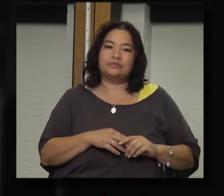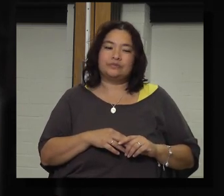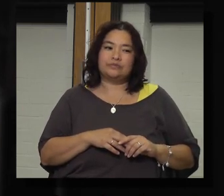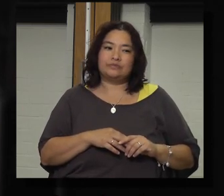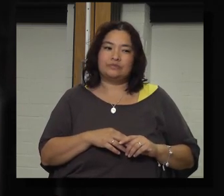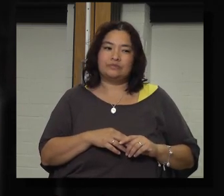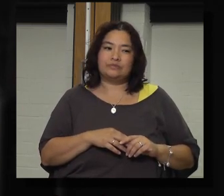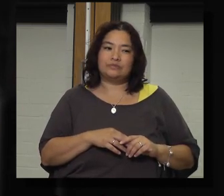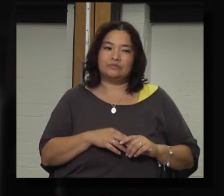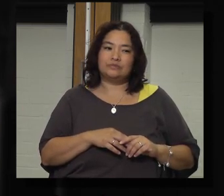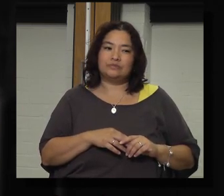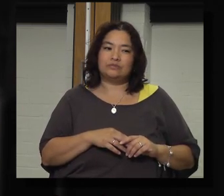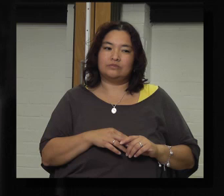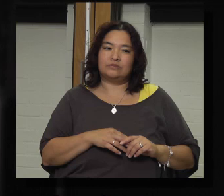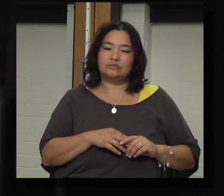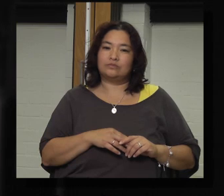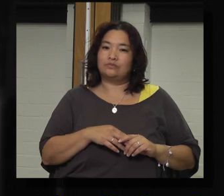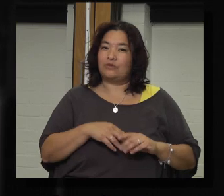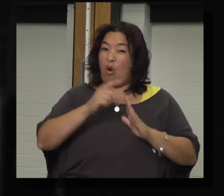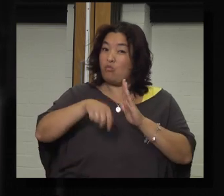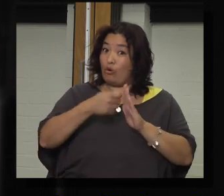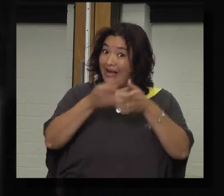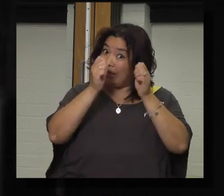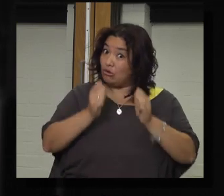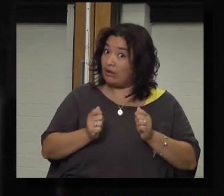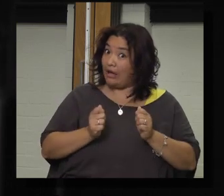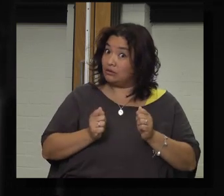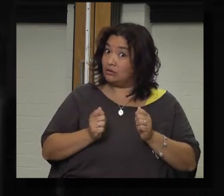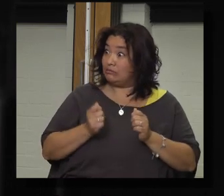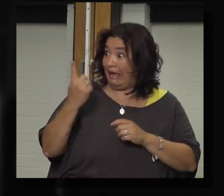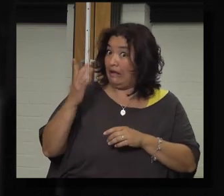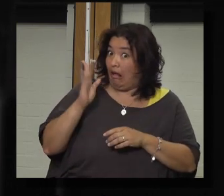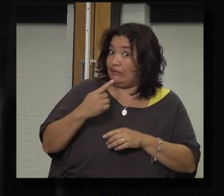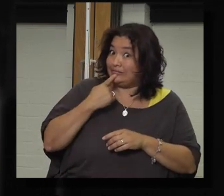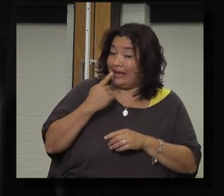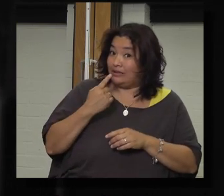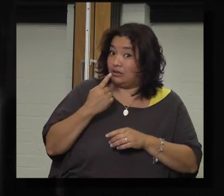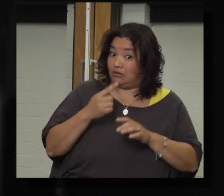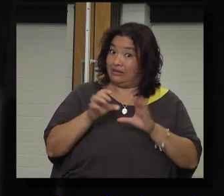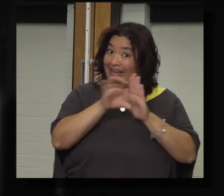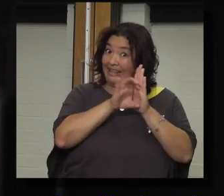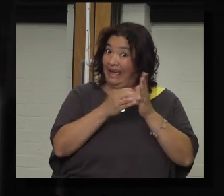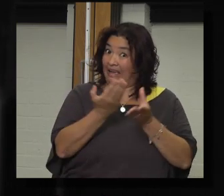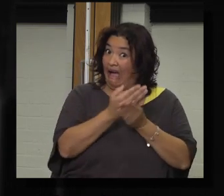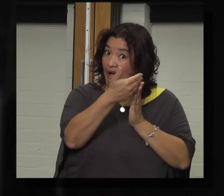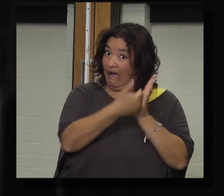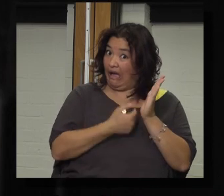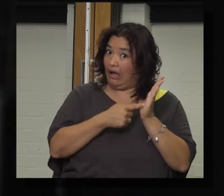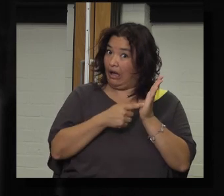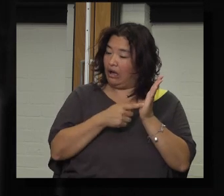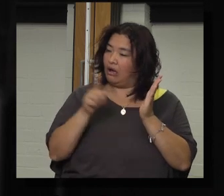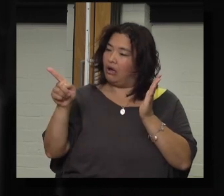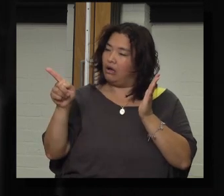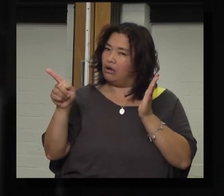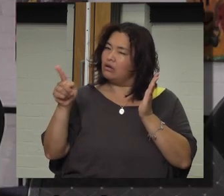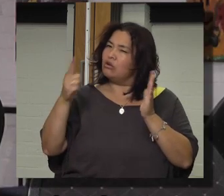Een van de projectresultaten is dus het document kwaliteitscriteria. Wat wilt u of hoopt u dat doven en slechthorenden